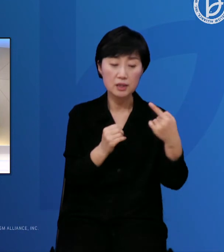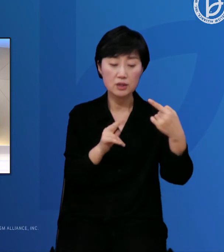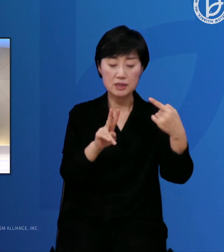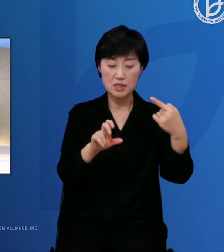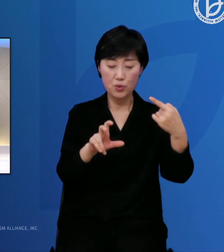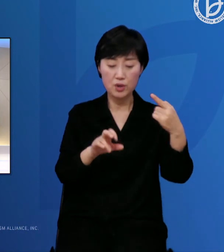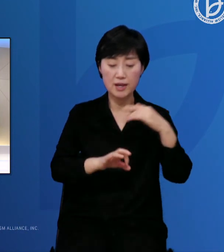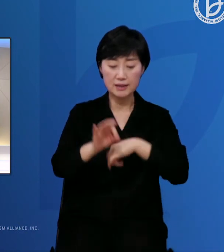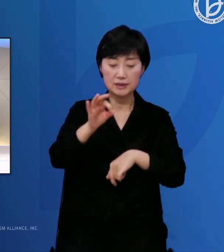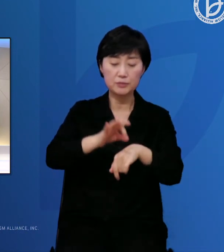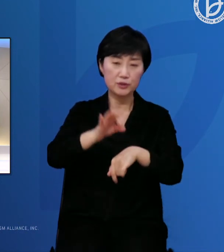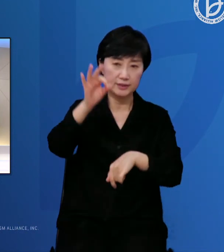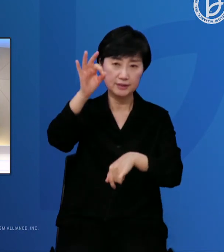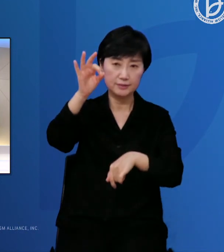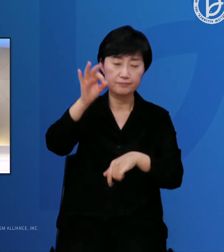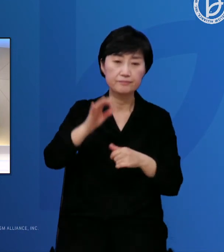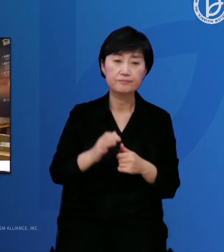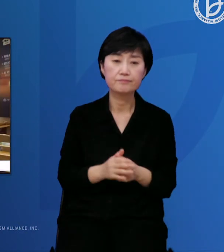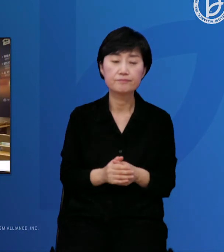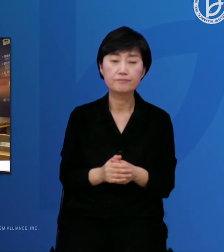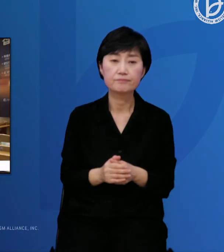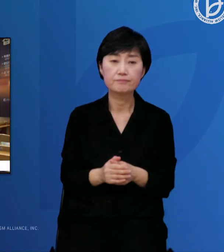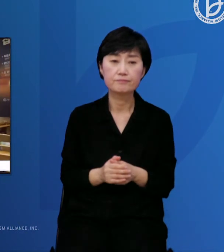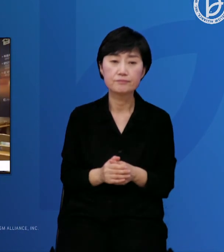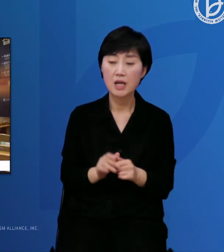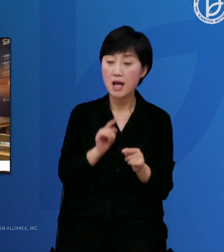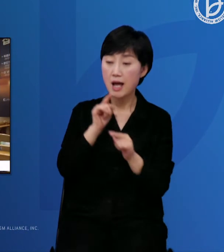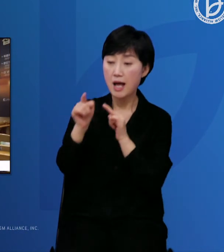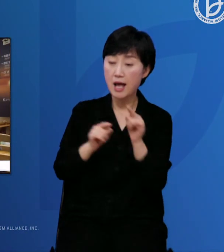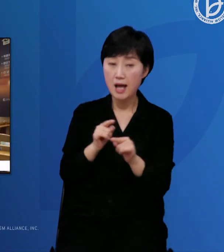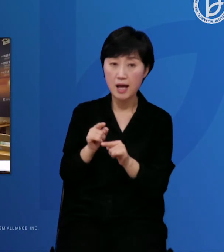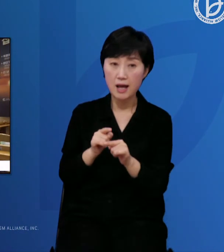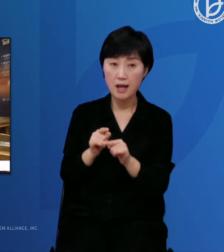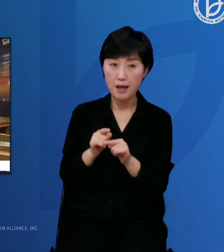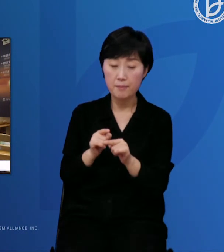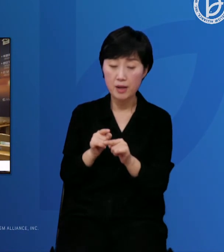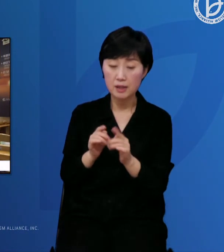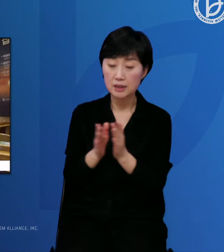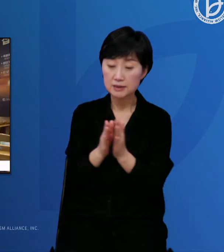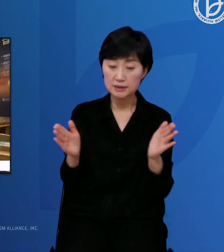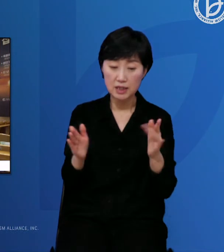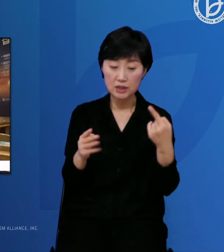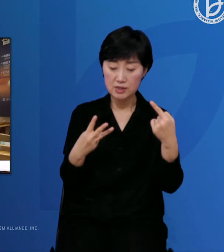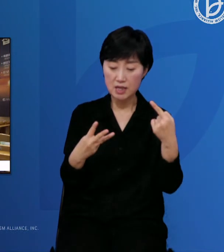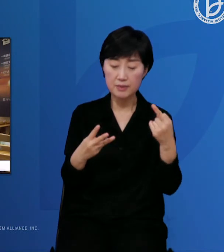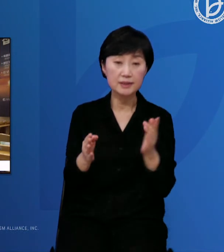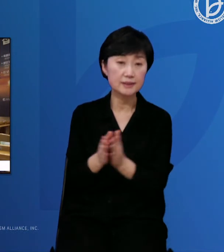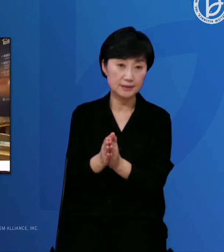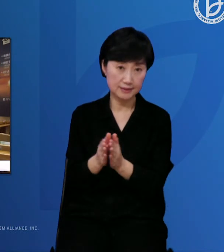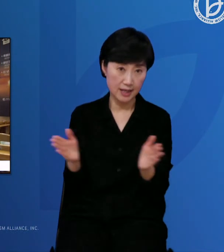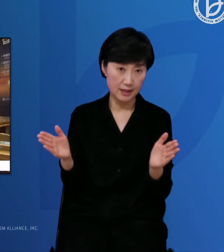25일 오전 10시에 열립니다. 등록은 오는 3일 오전 10시부터